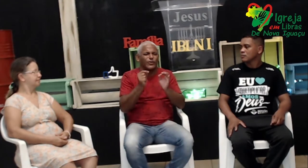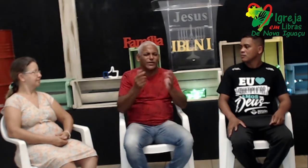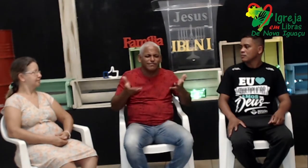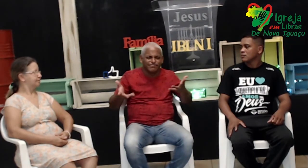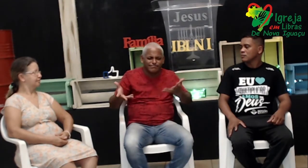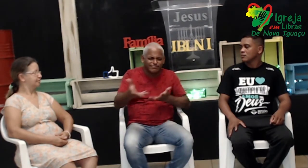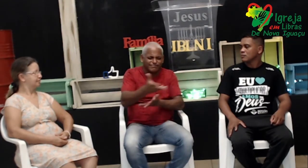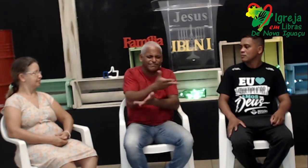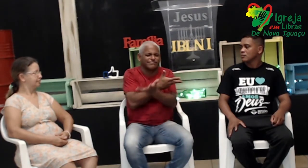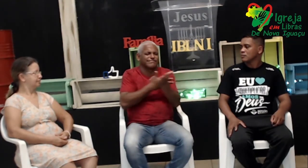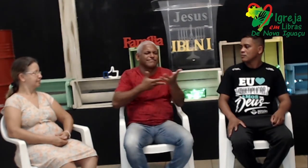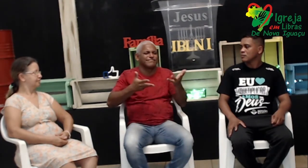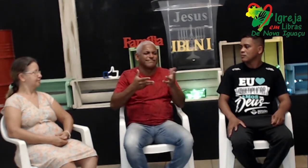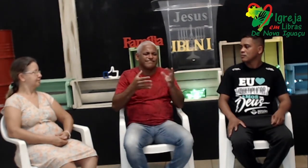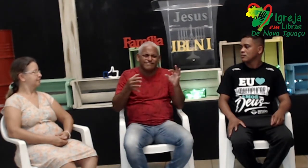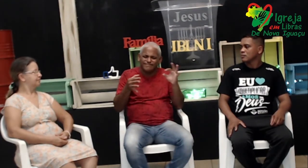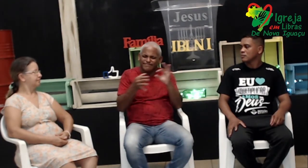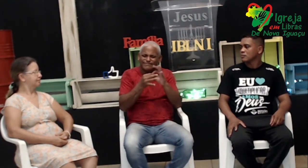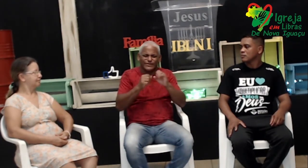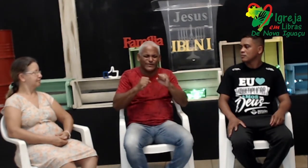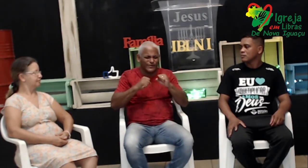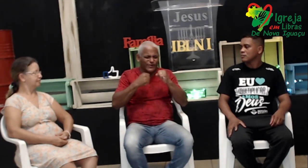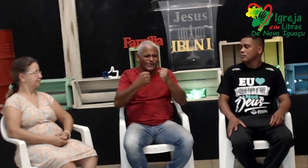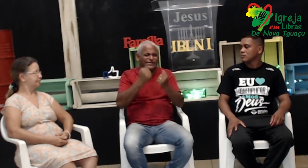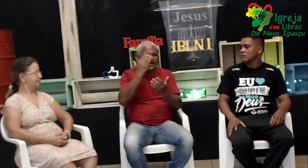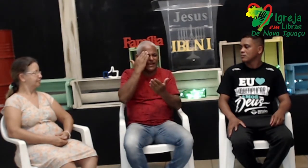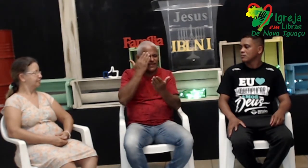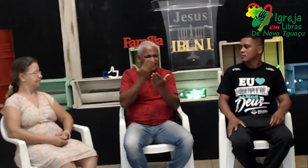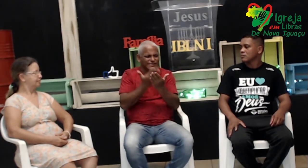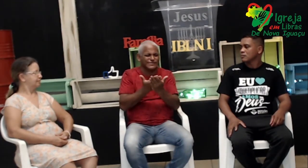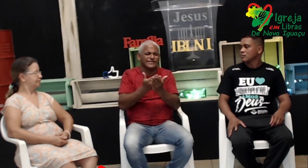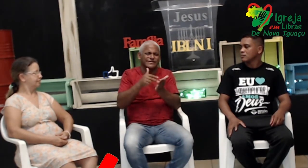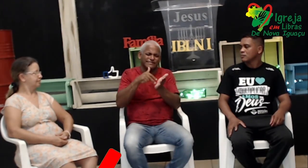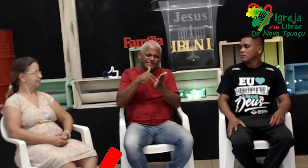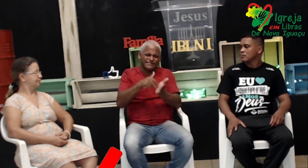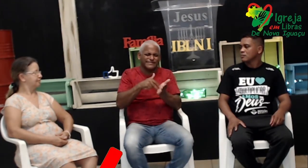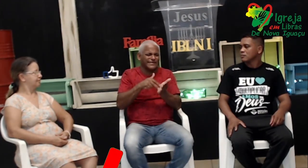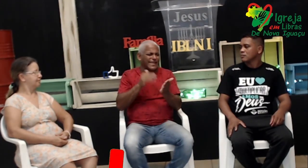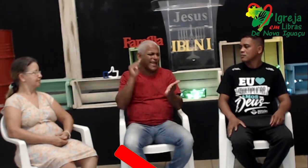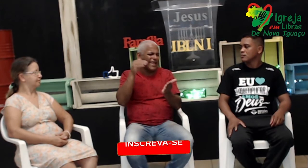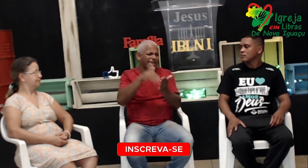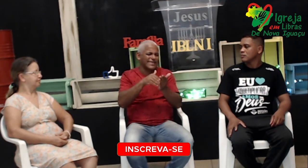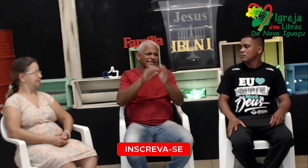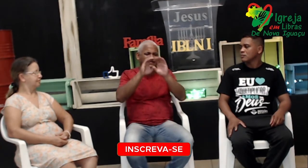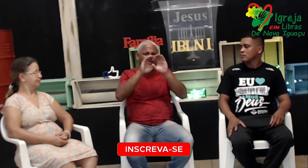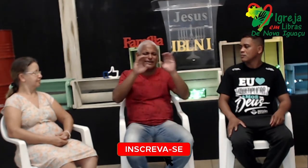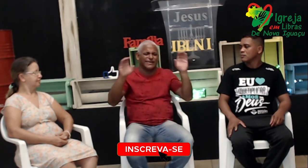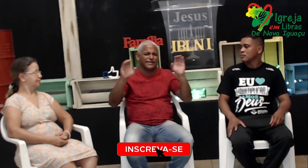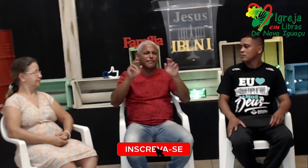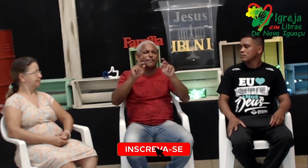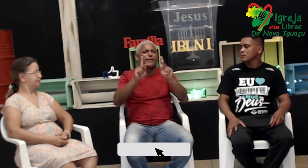nós sabemos o quanto a nossa igreja é importante. E nós queremos nos esforçar para que